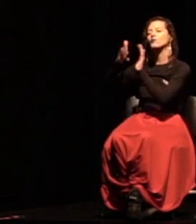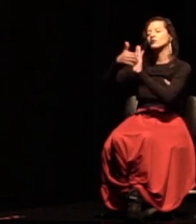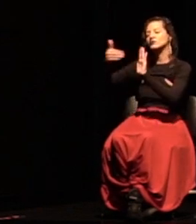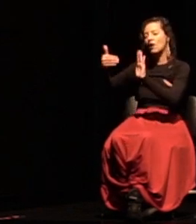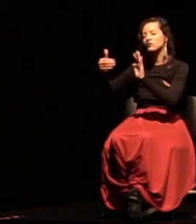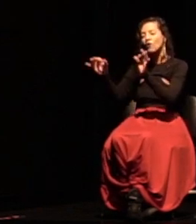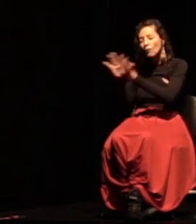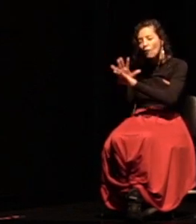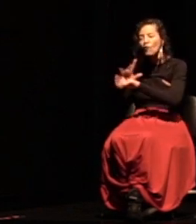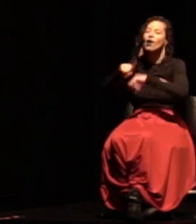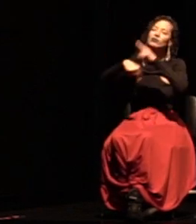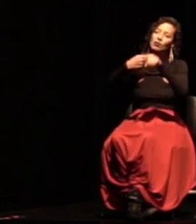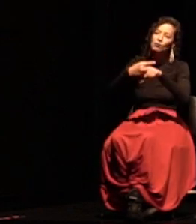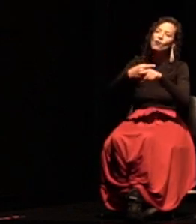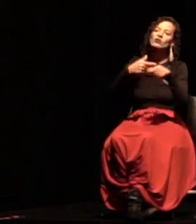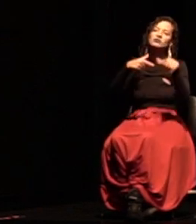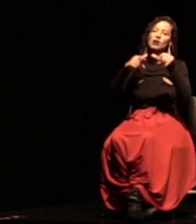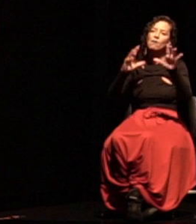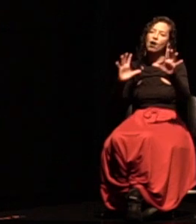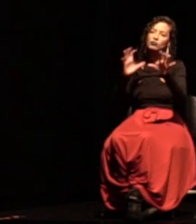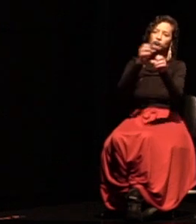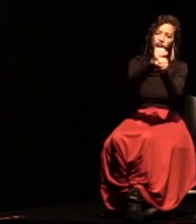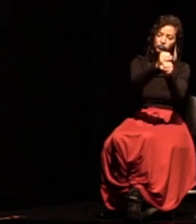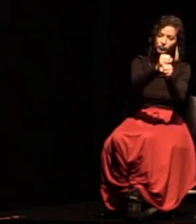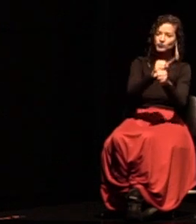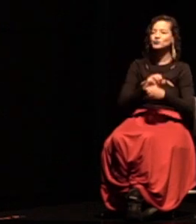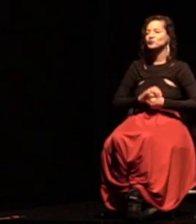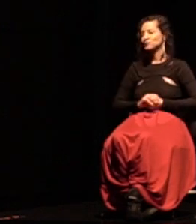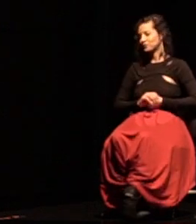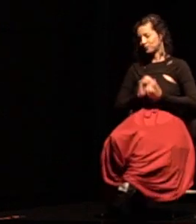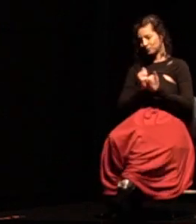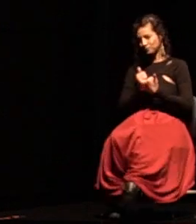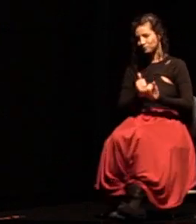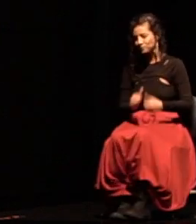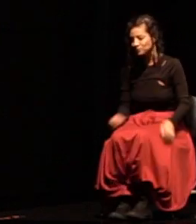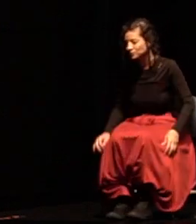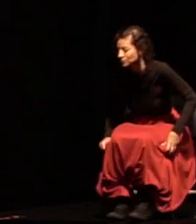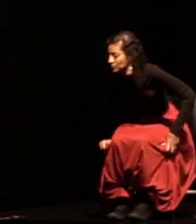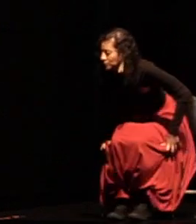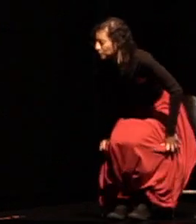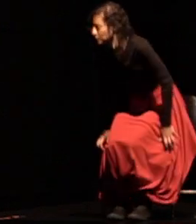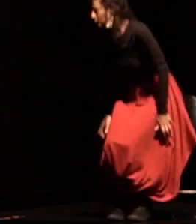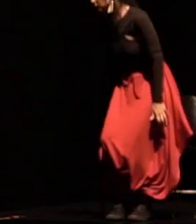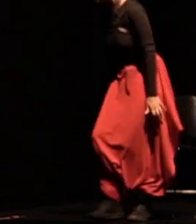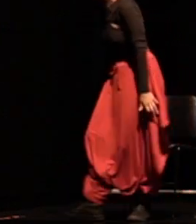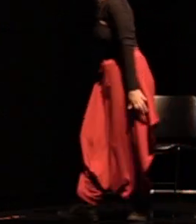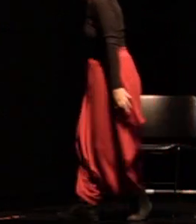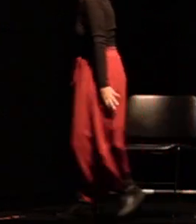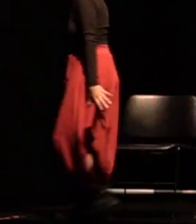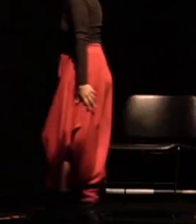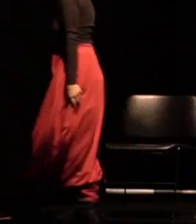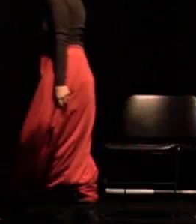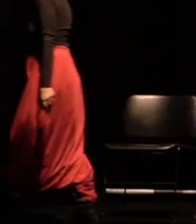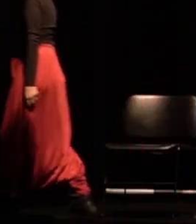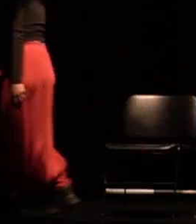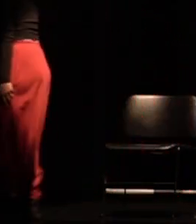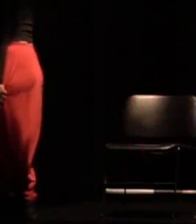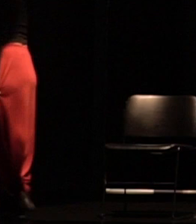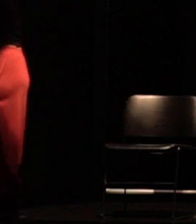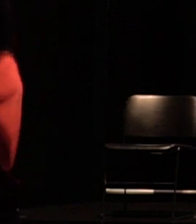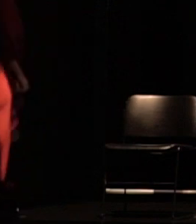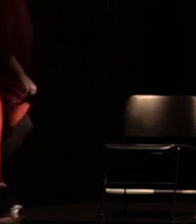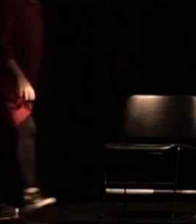estética. Não existe, pelo menos para mim, essa situação